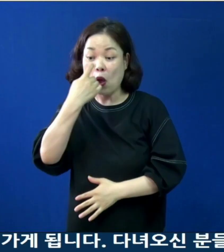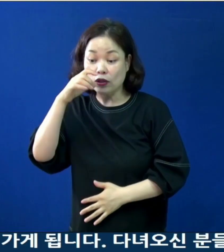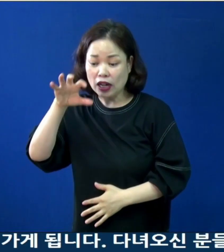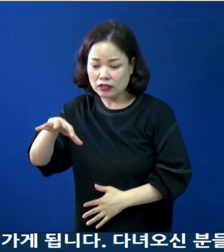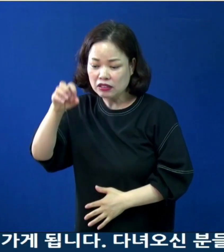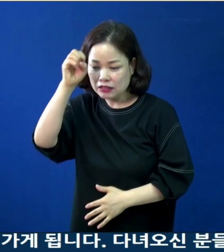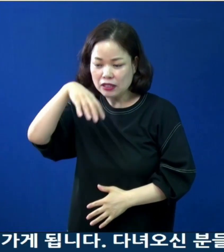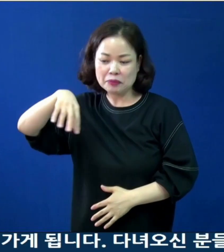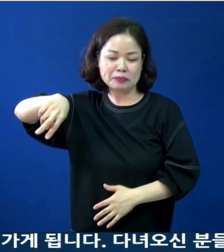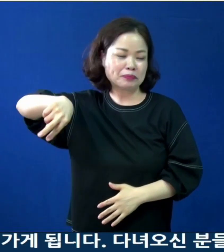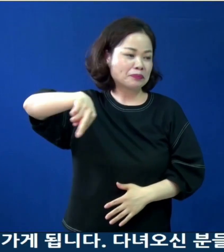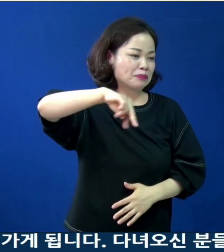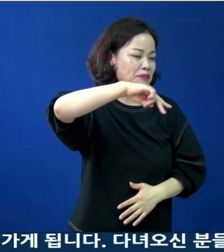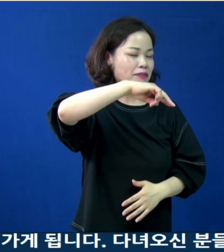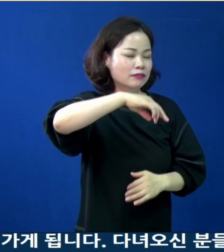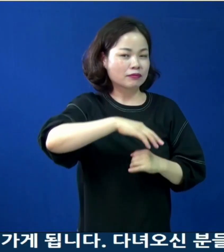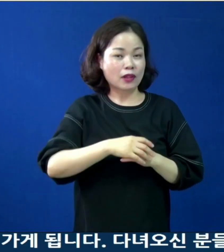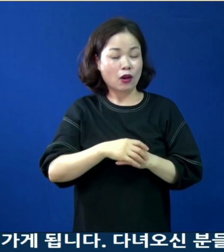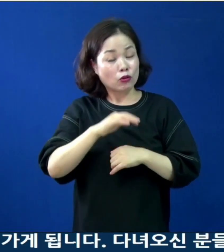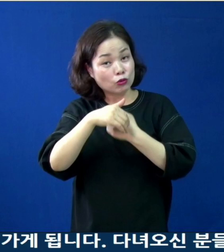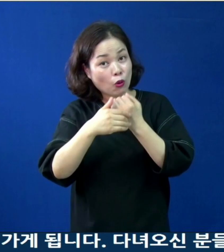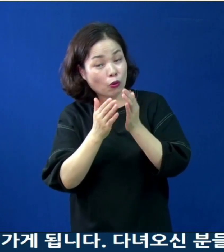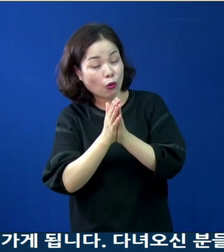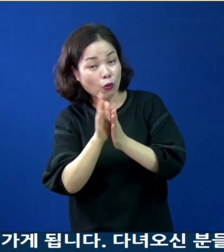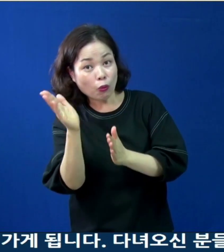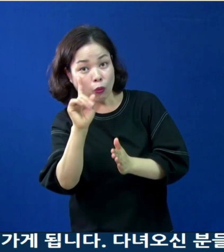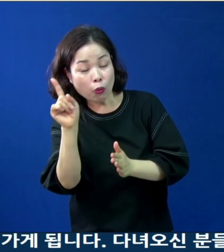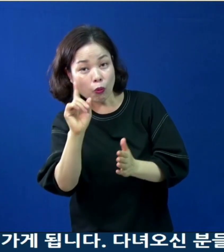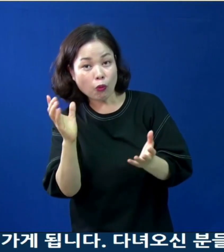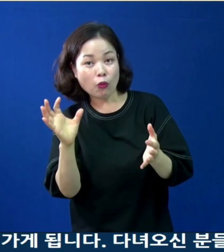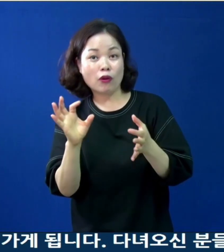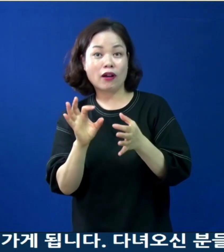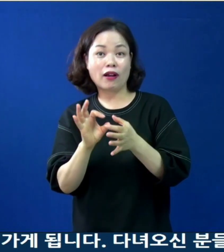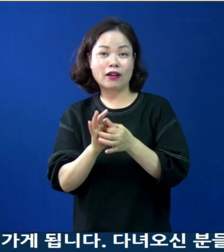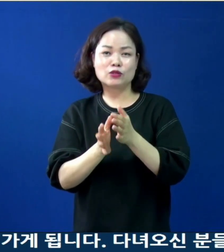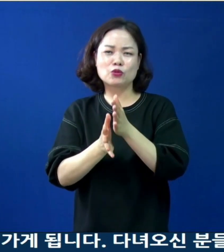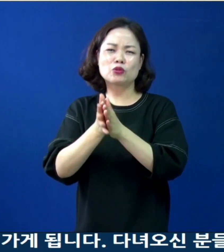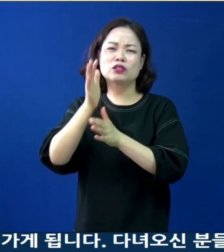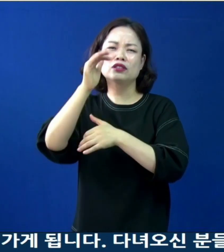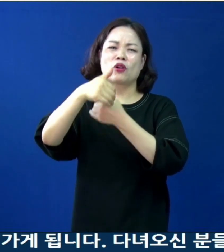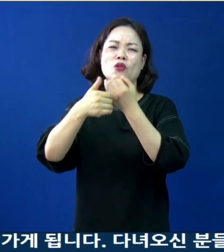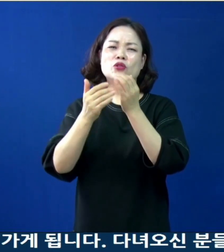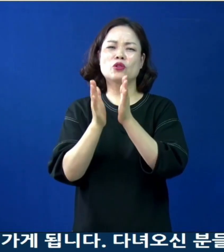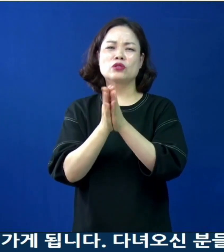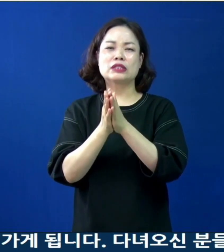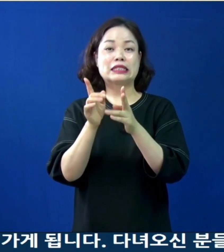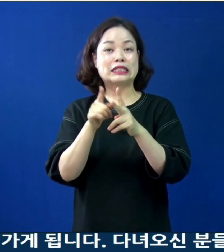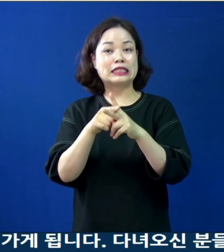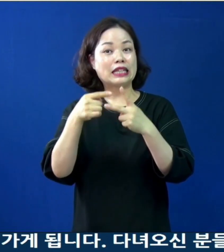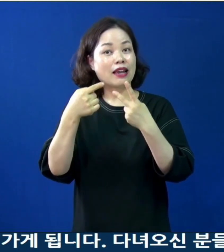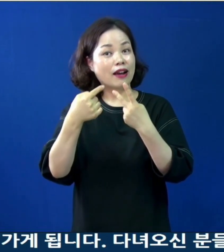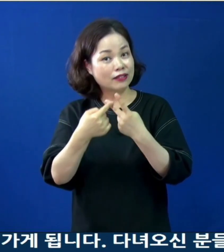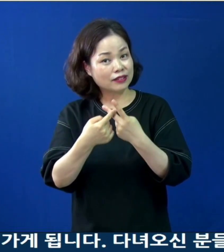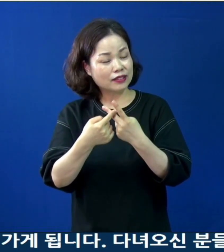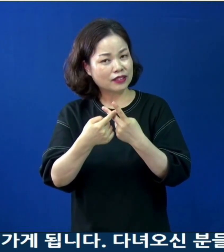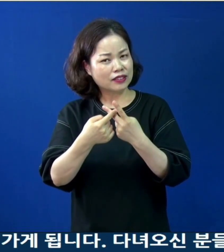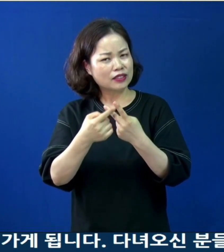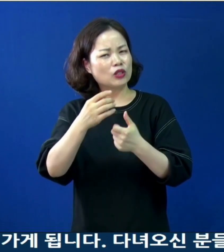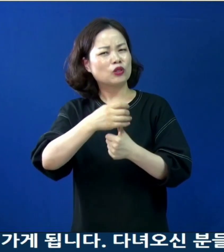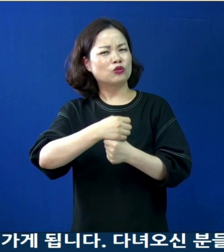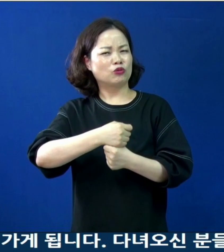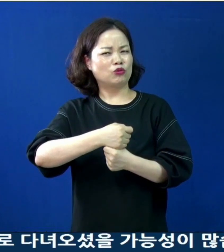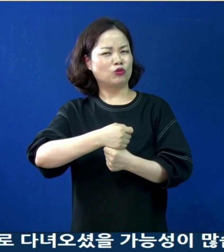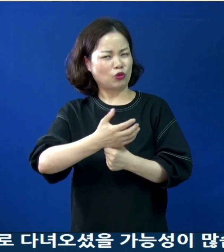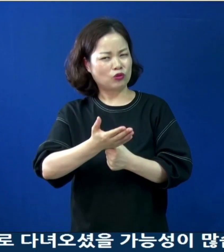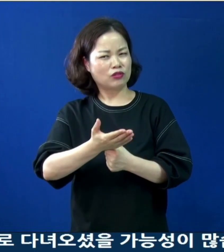쓱 지나가서 이게 도대체 성경이랑 어떻게 관련돼 있고 이 도시를 성경적으로 어떻게 이해해야 되는지 놓치는 경우가